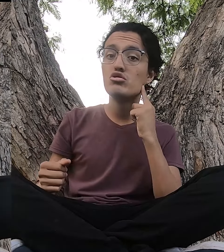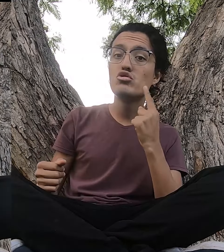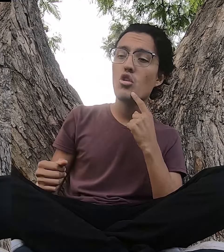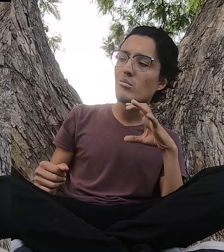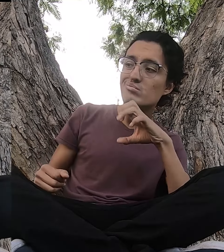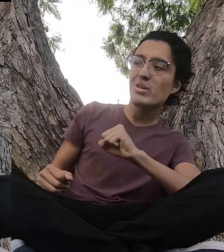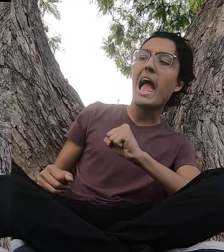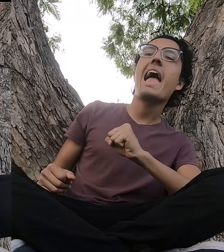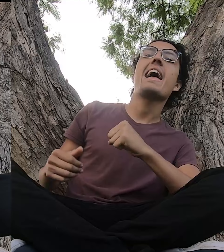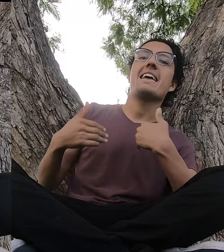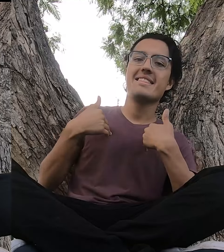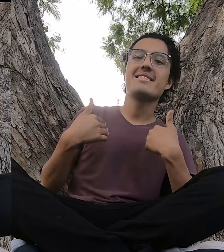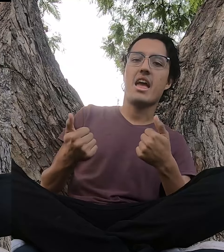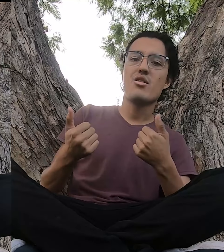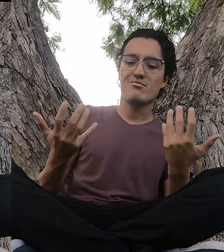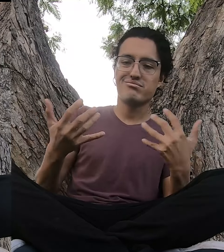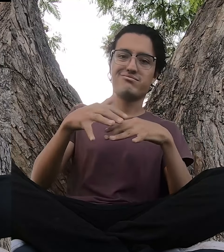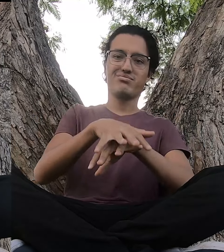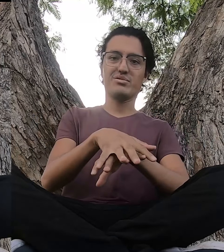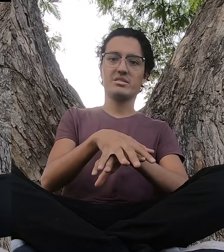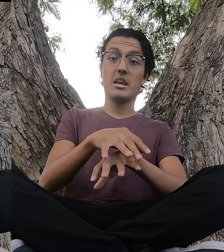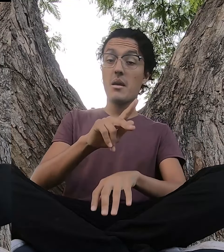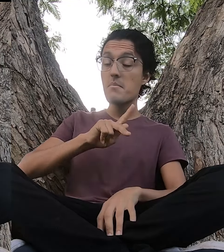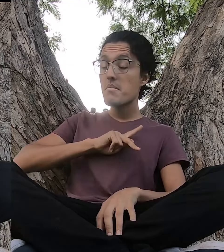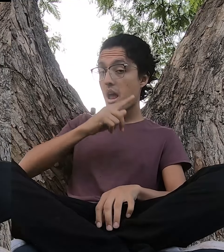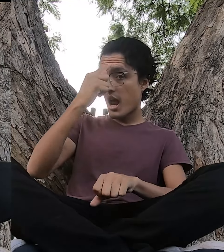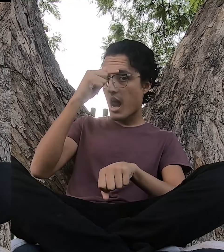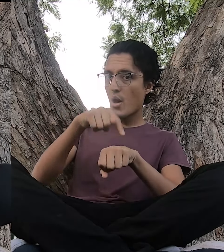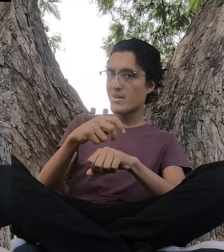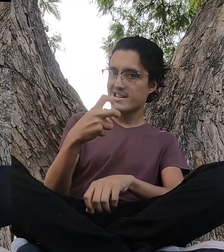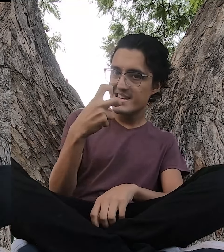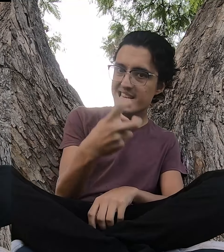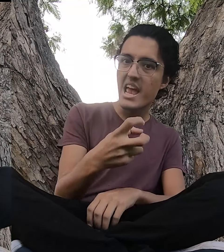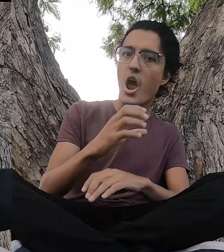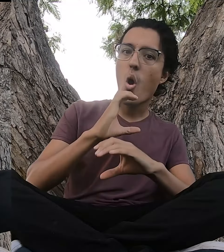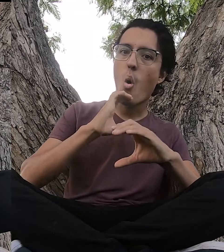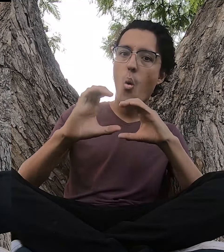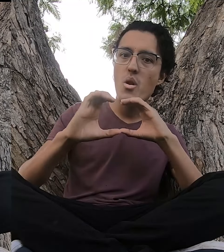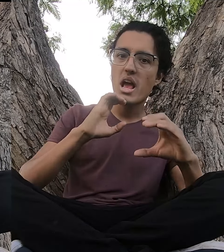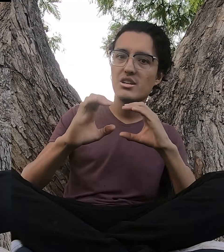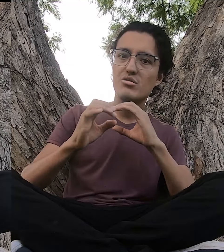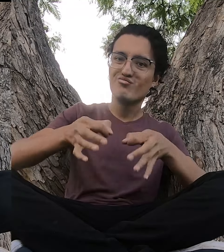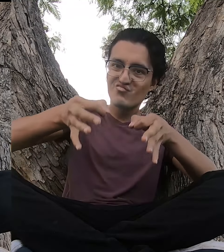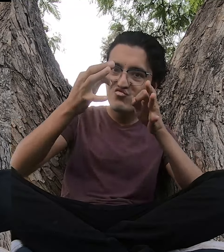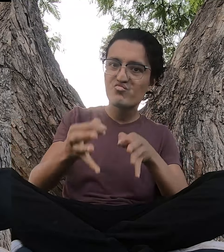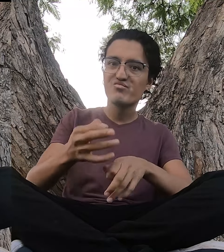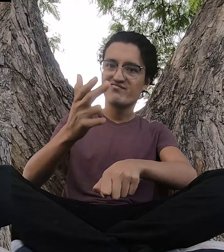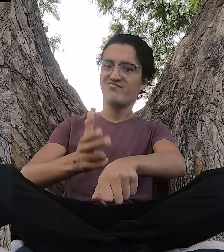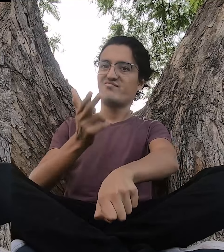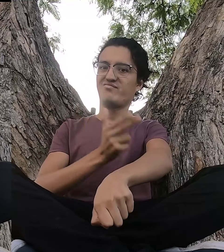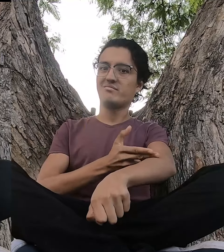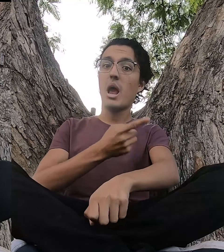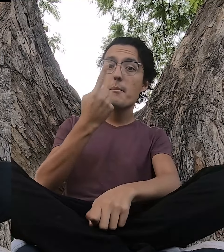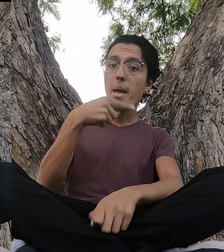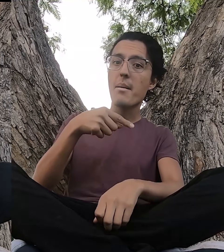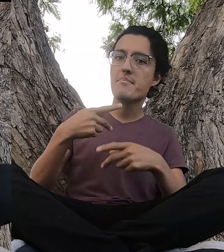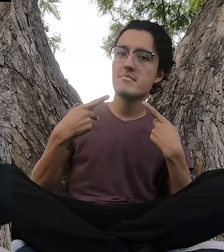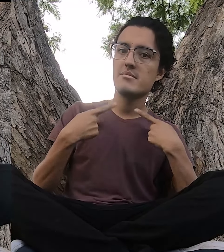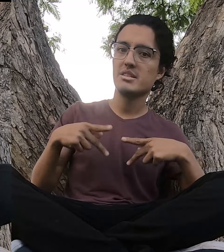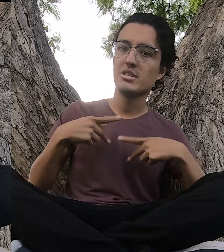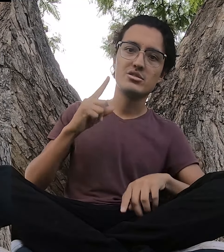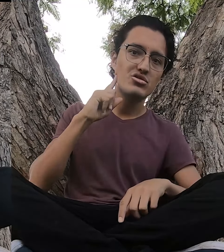el pensamiento de las personas sordas. Creo firmemente en que esa es una comunicación que podemos